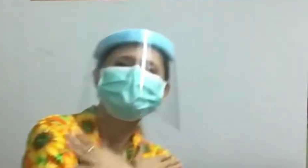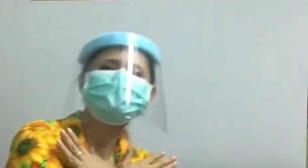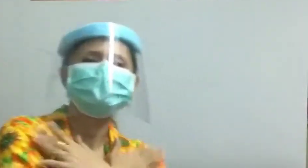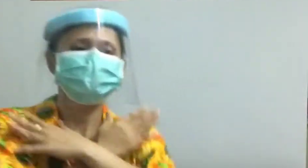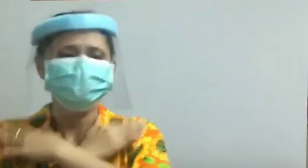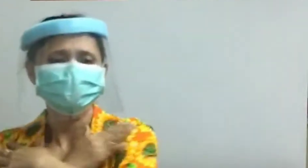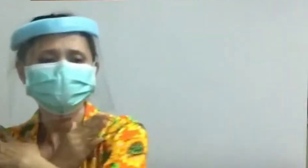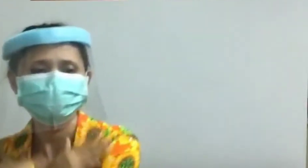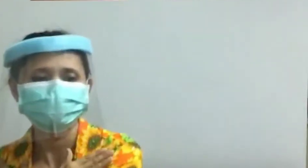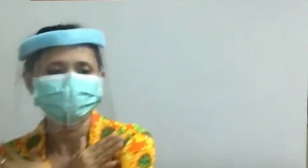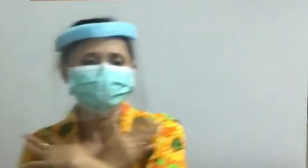ฉันนั้น